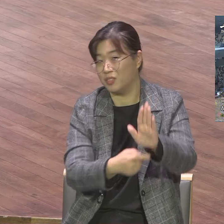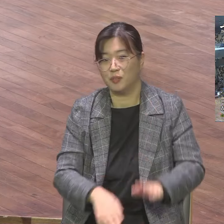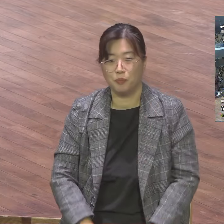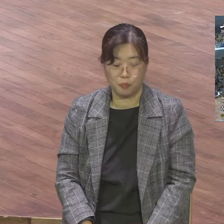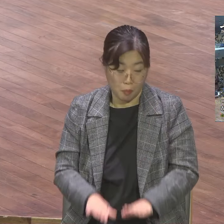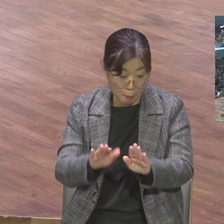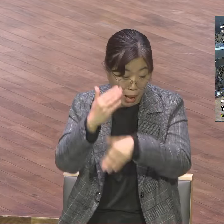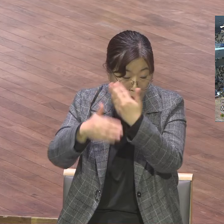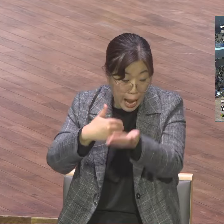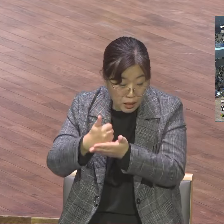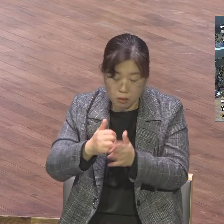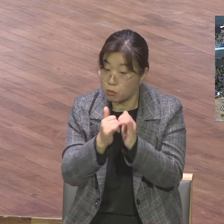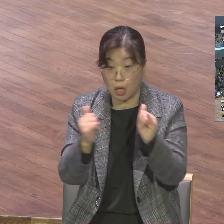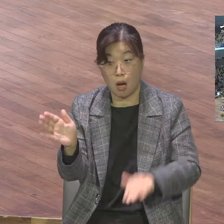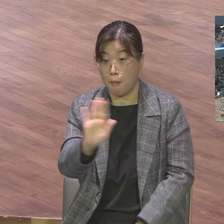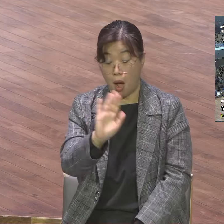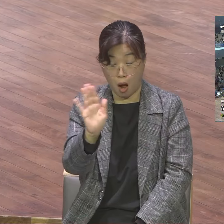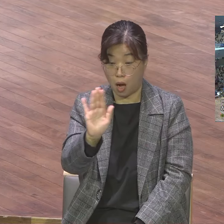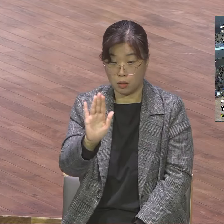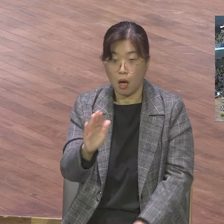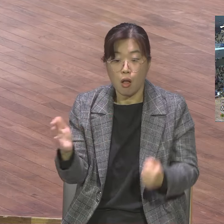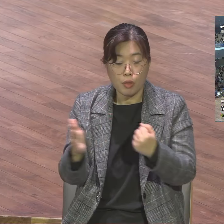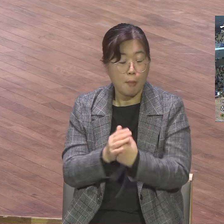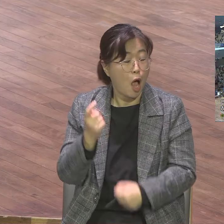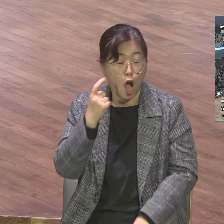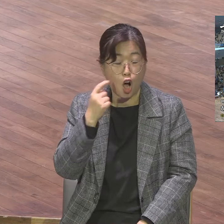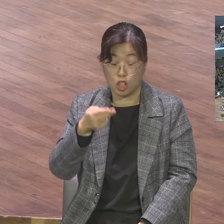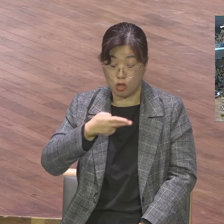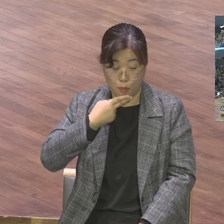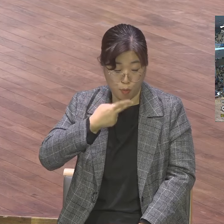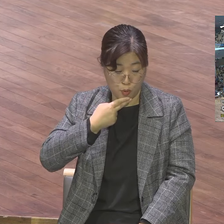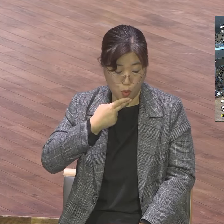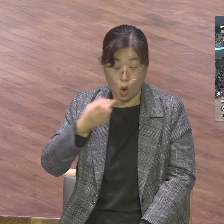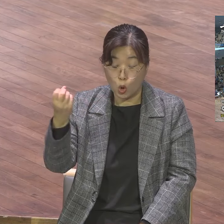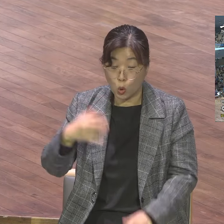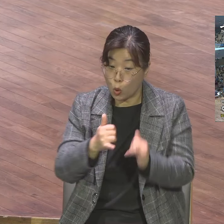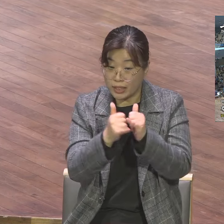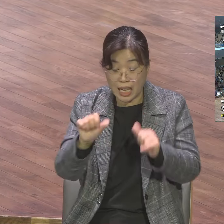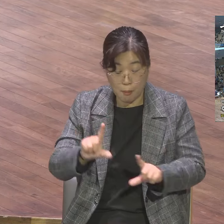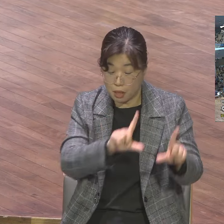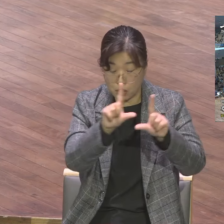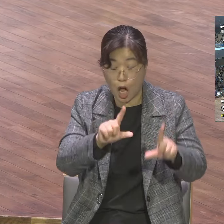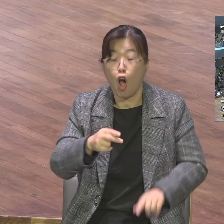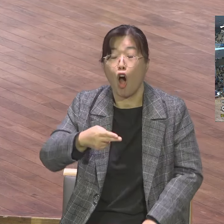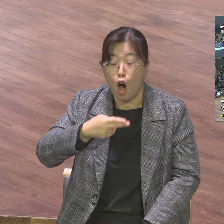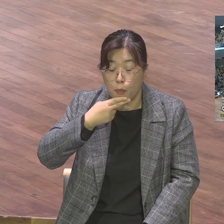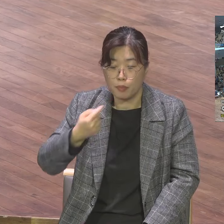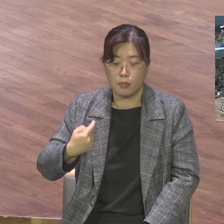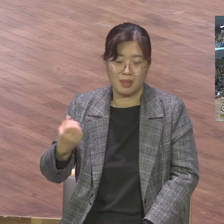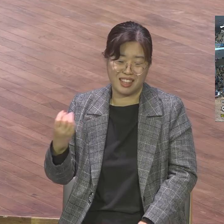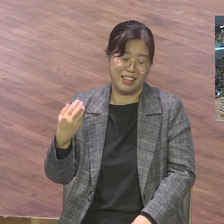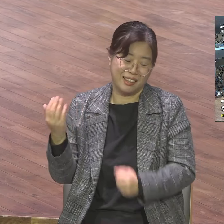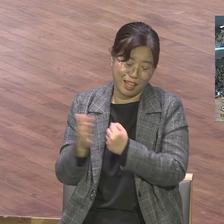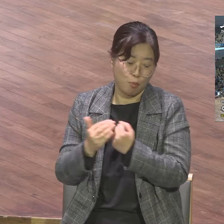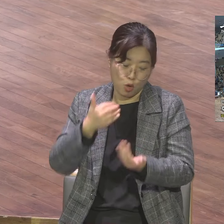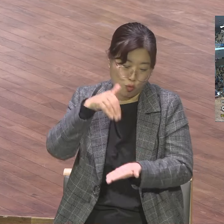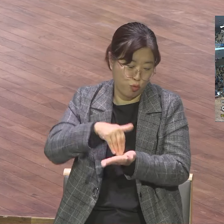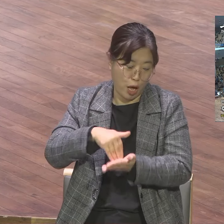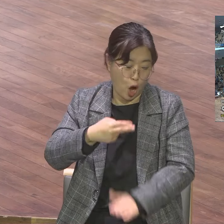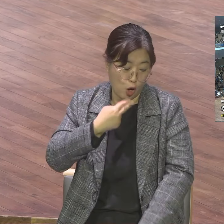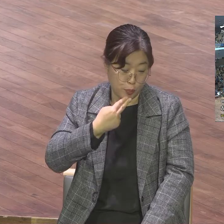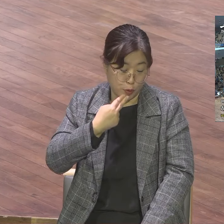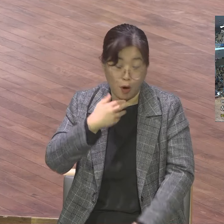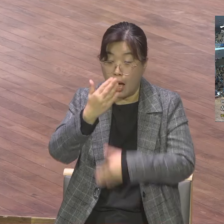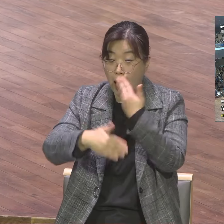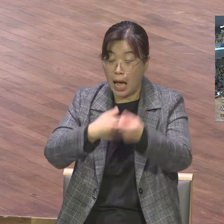하나님은 사람이 아니시니 거짓말을 하지 아니하시고 인생이 아니시니 후회가 없으시도다. 어찌 그 말씀하신 바를